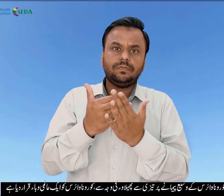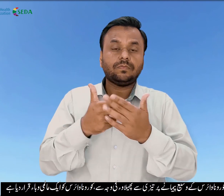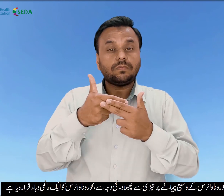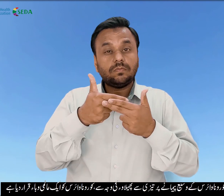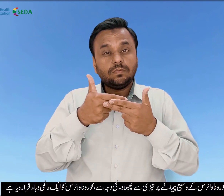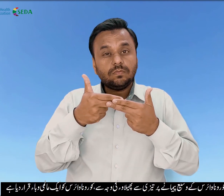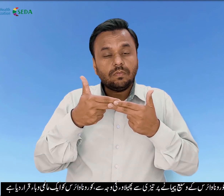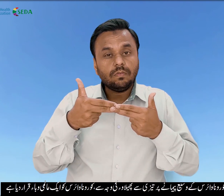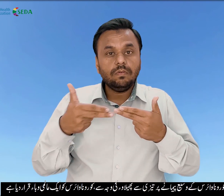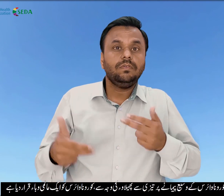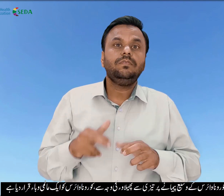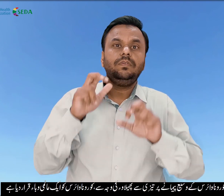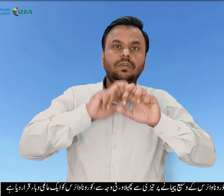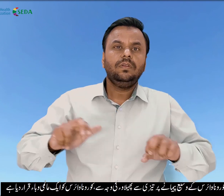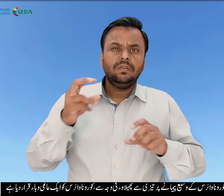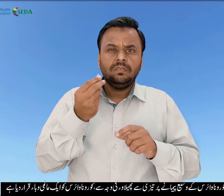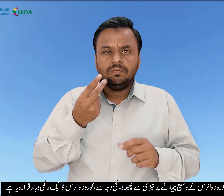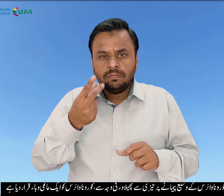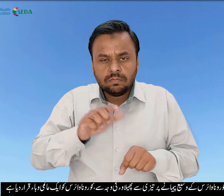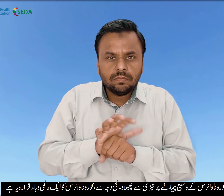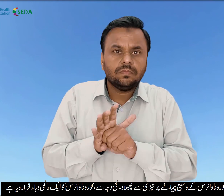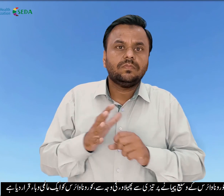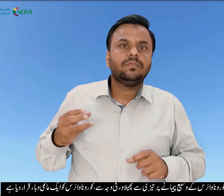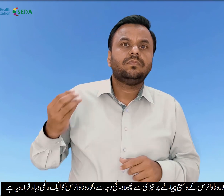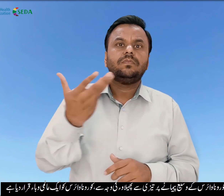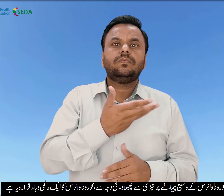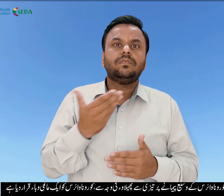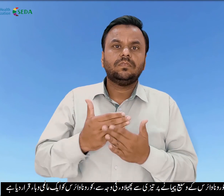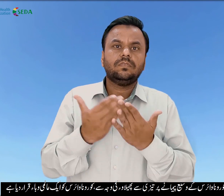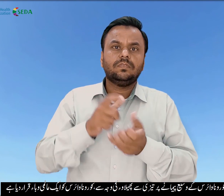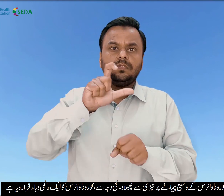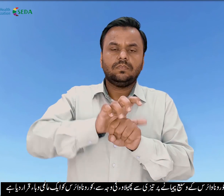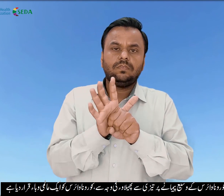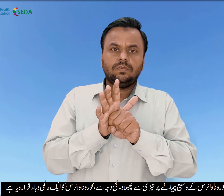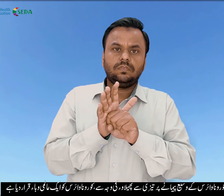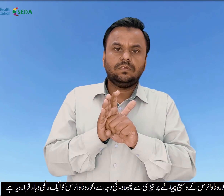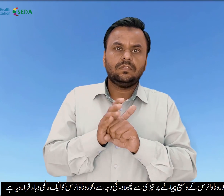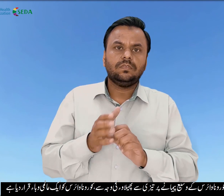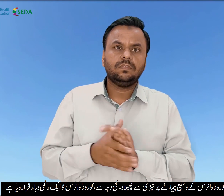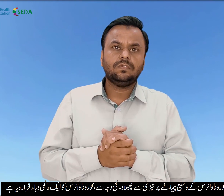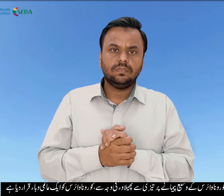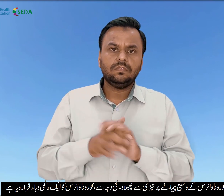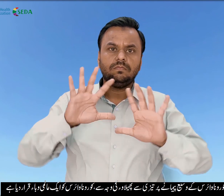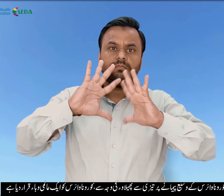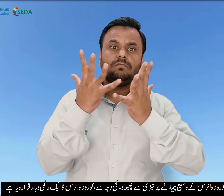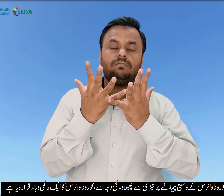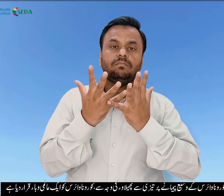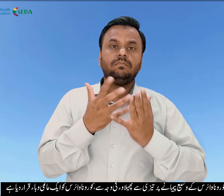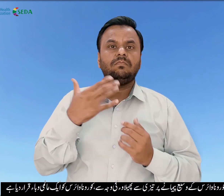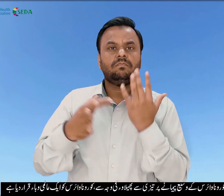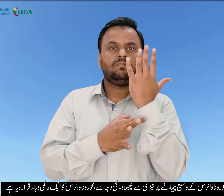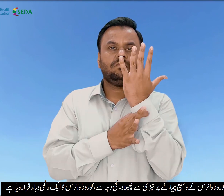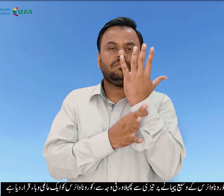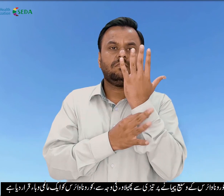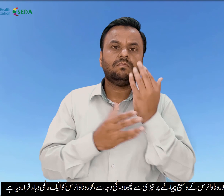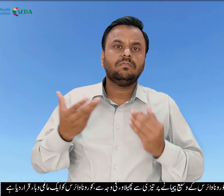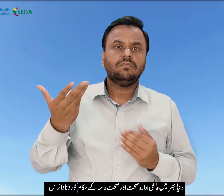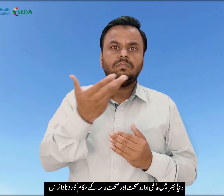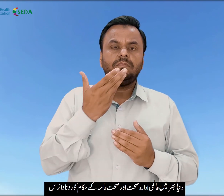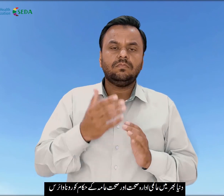پر تیزی سے پھیلاؤ کی وجہ سے کورونا وائرس کو ایک عالمی وبا قرار دیا ہے۔ دنیا